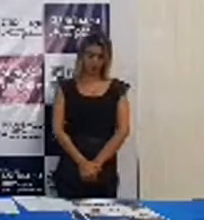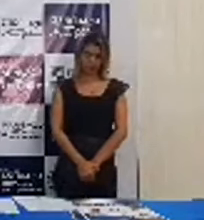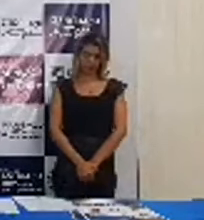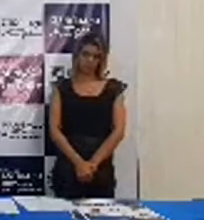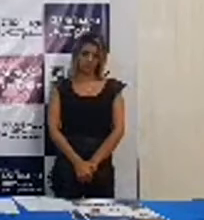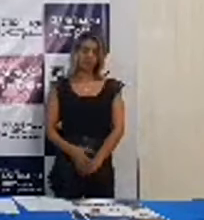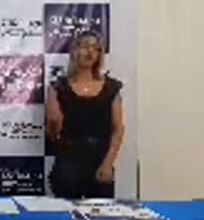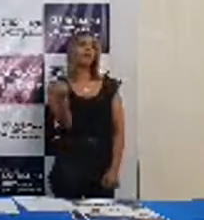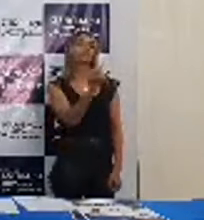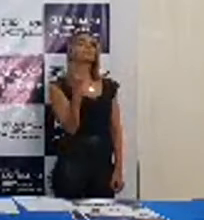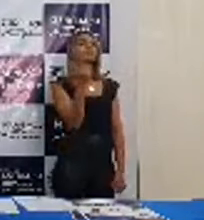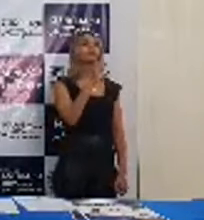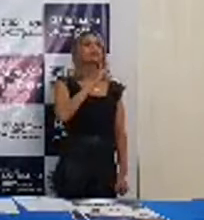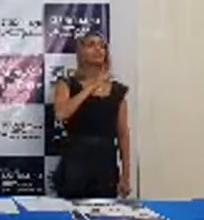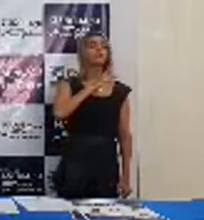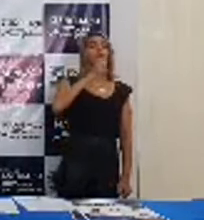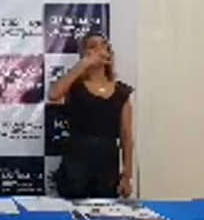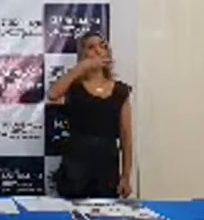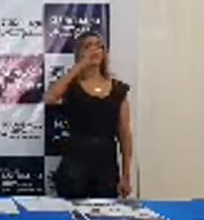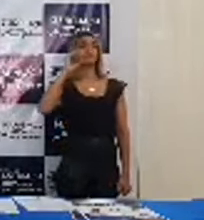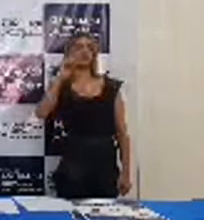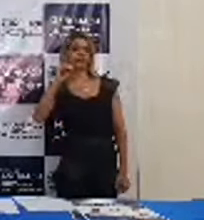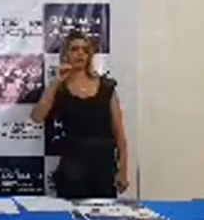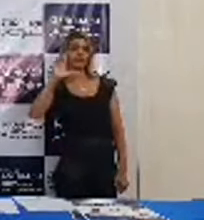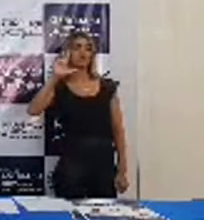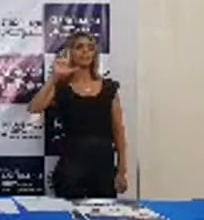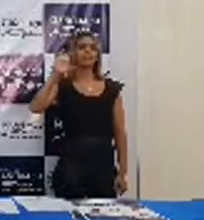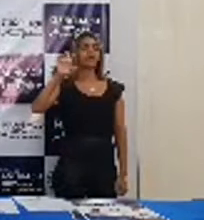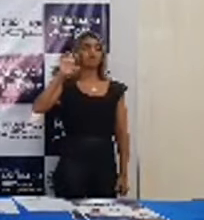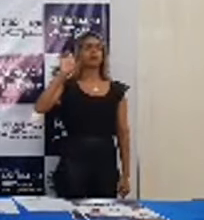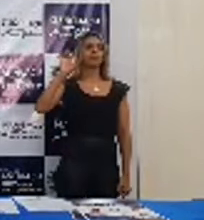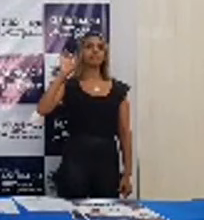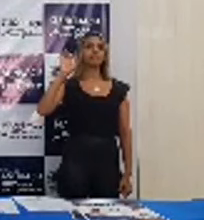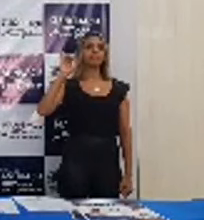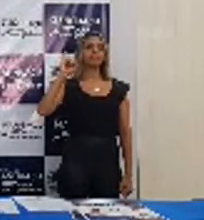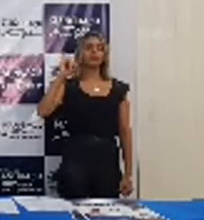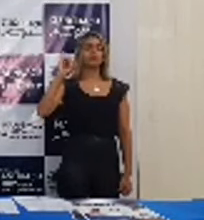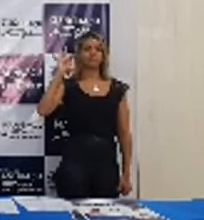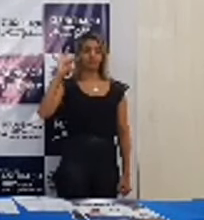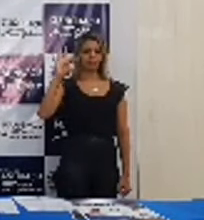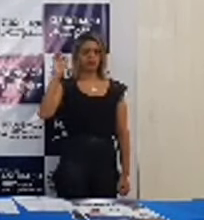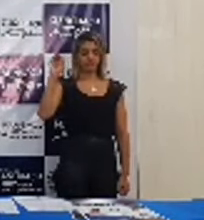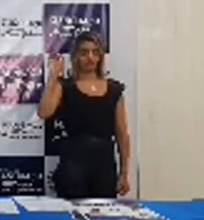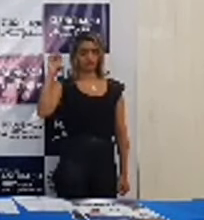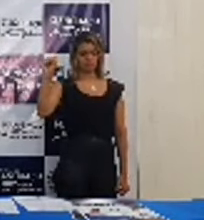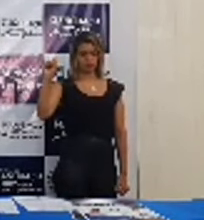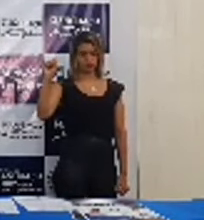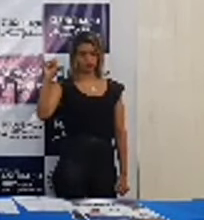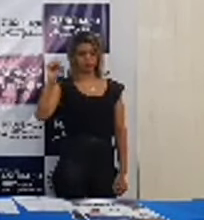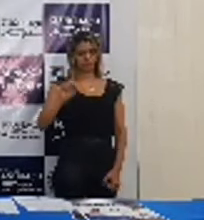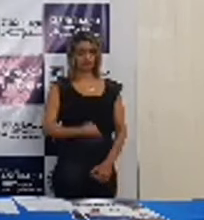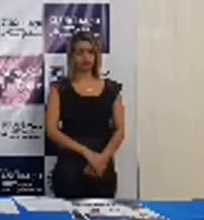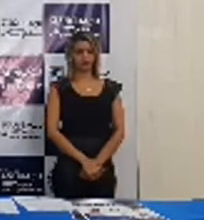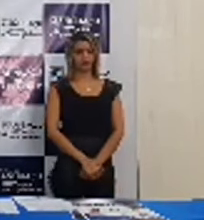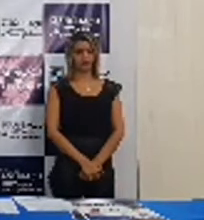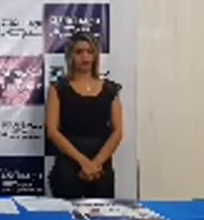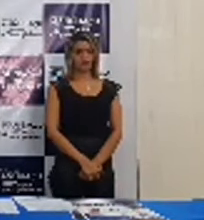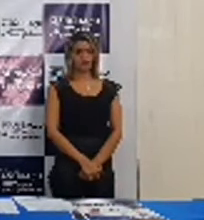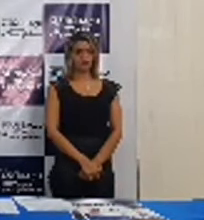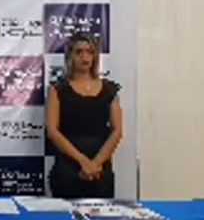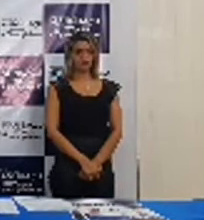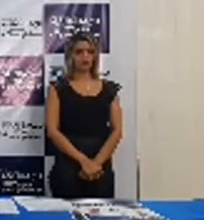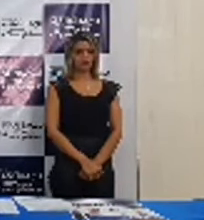falou, 298%. Mantendo aberto, quem sabe ele não vai cair? Aquilo que eu acabei de comentar. Se